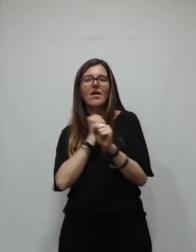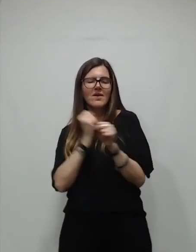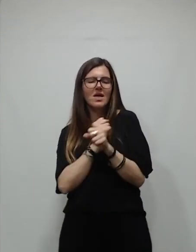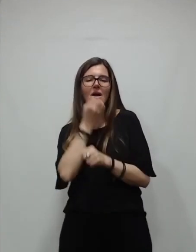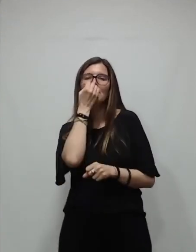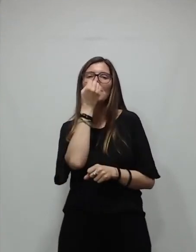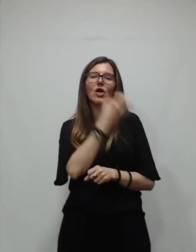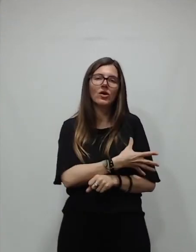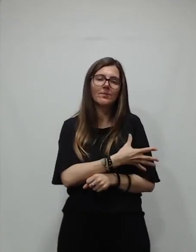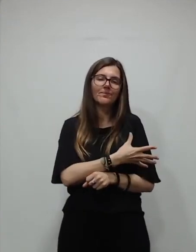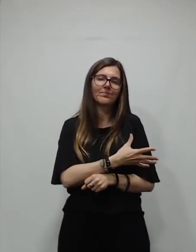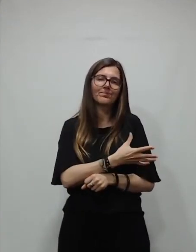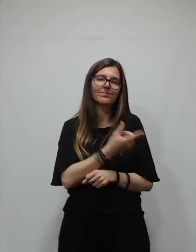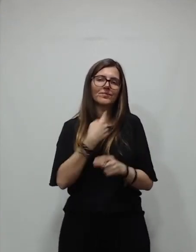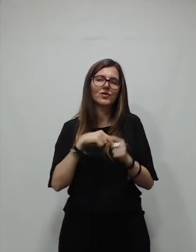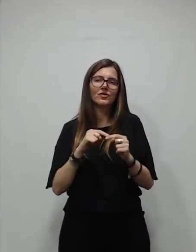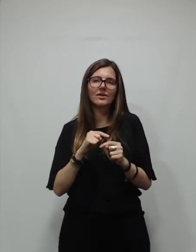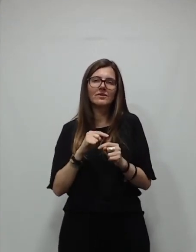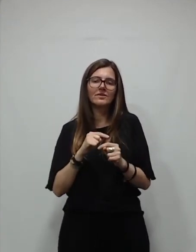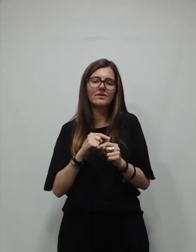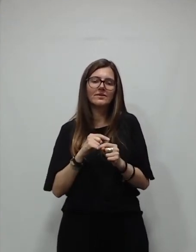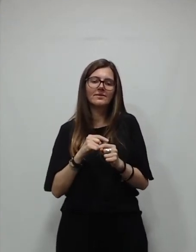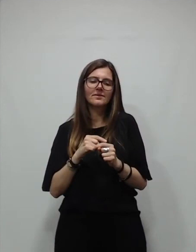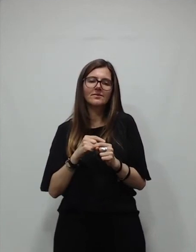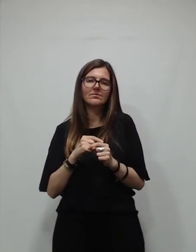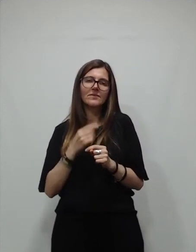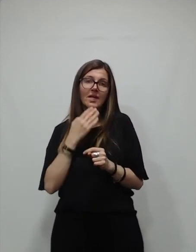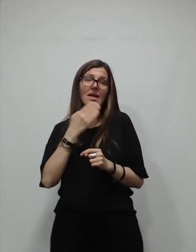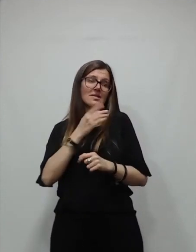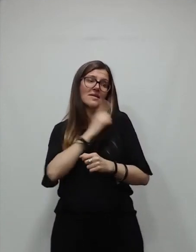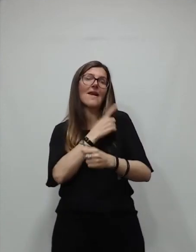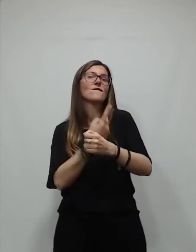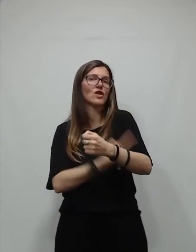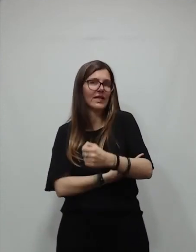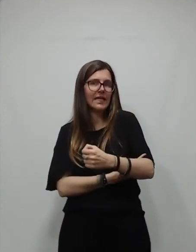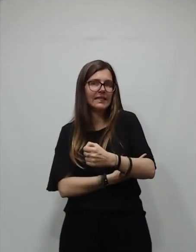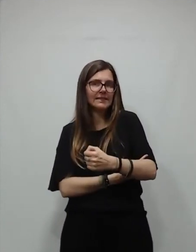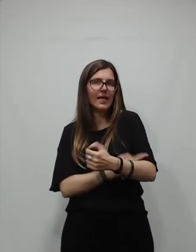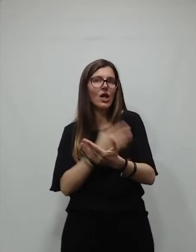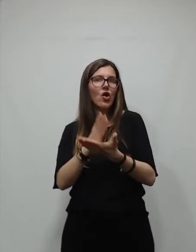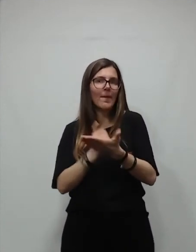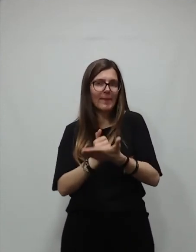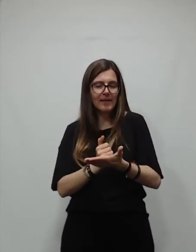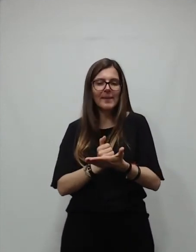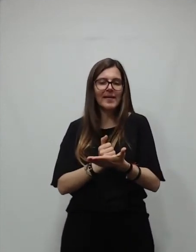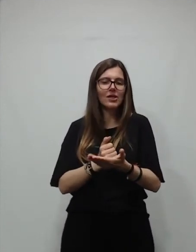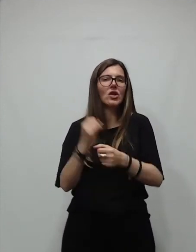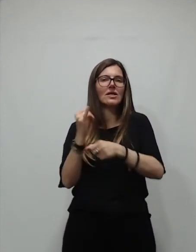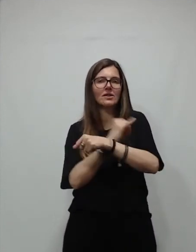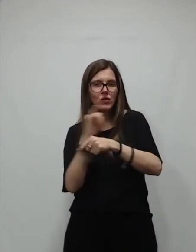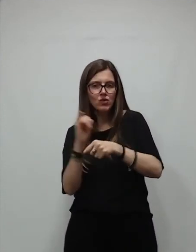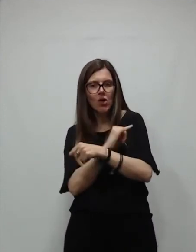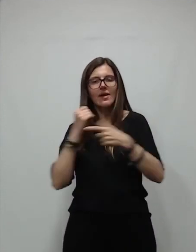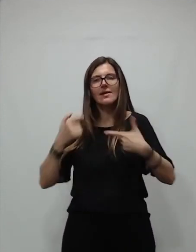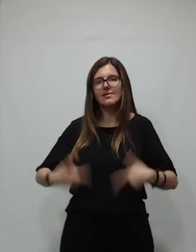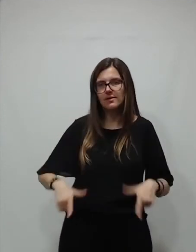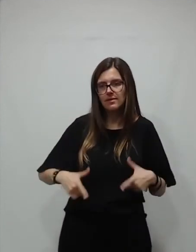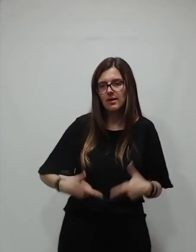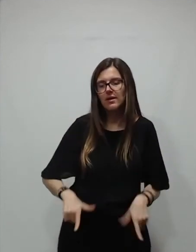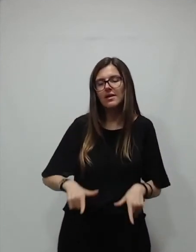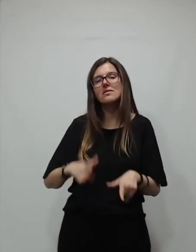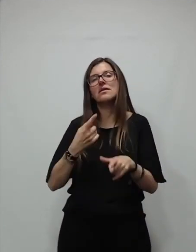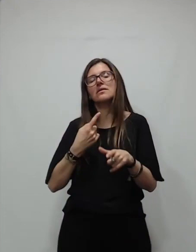haber, más allá de lo que son las obligaciones del Estado. Entonces, nos parece que la participación local